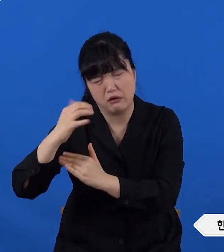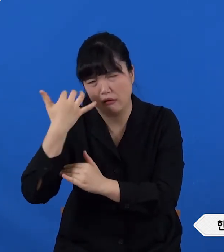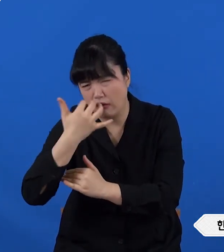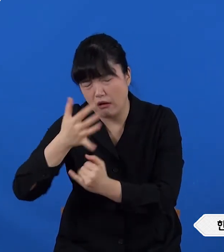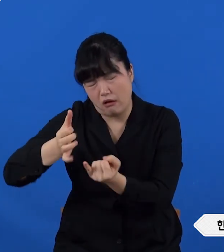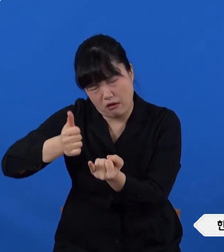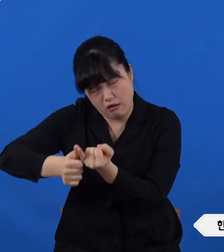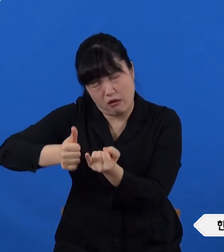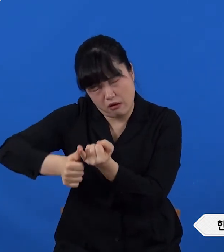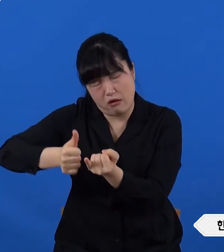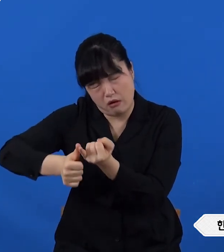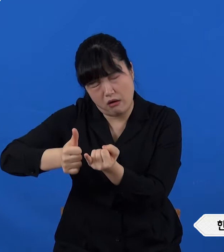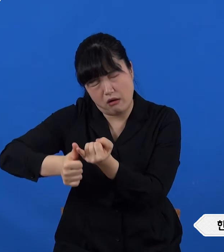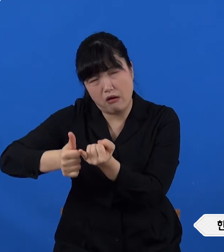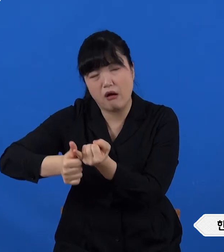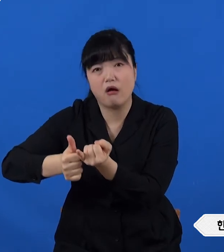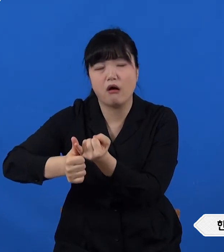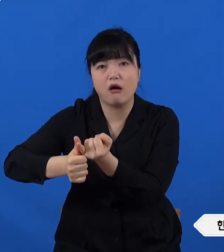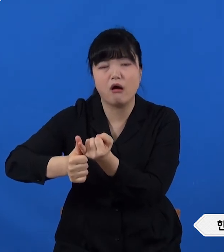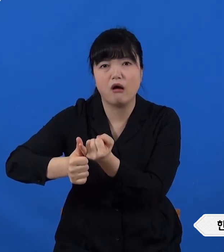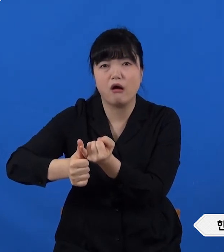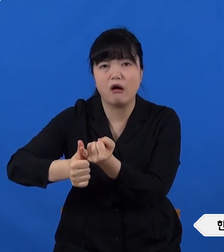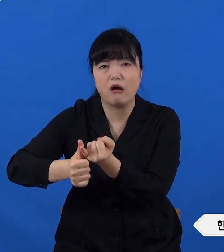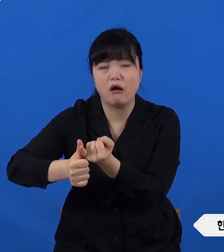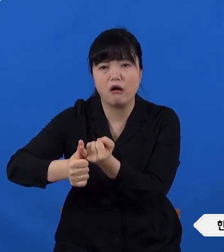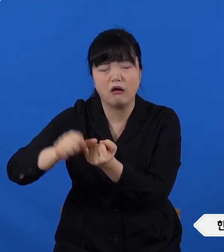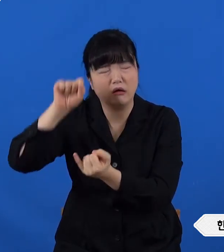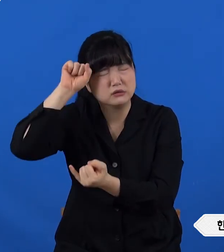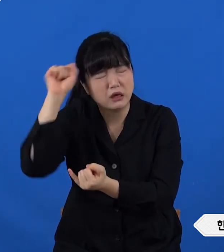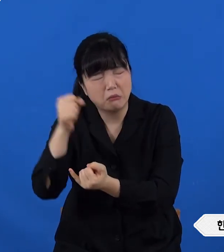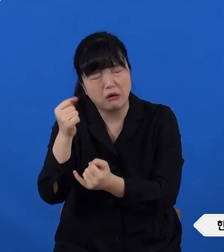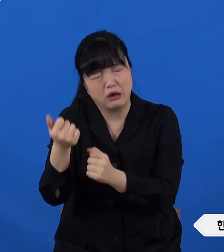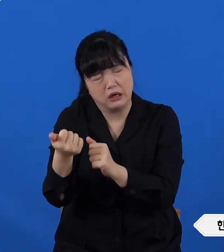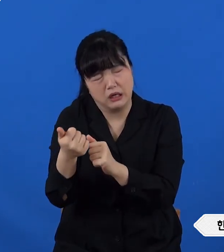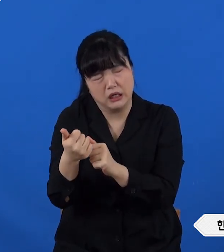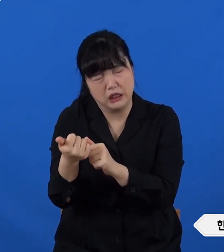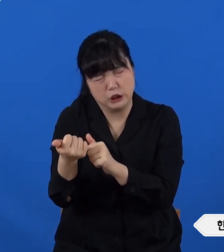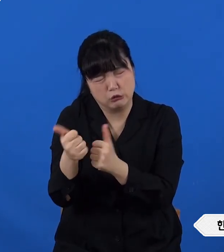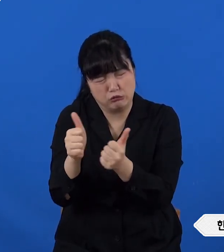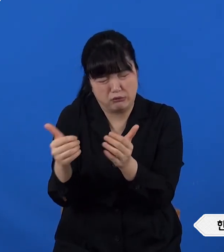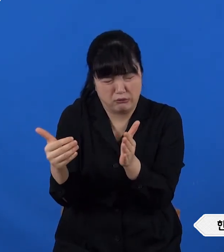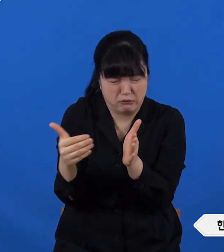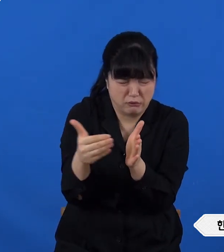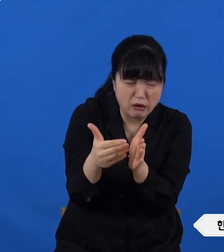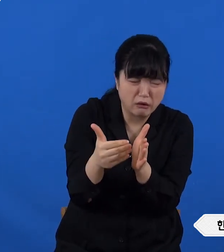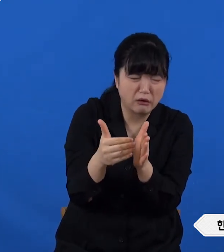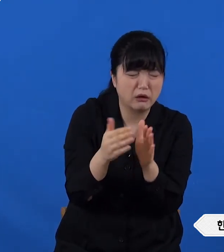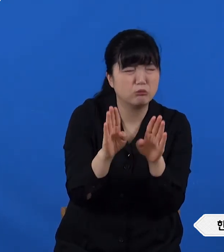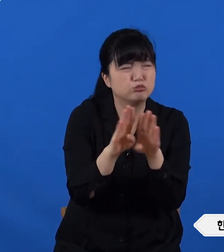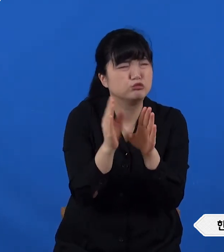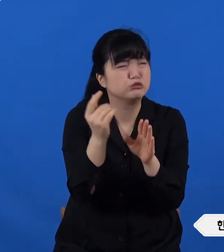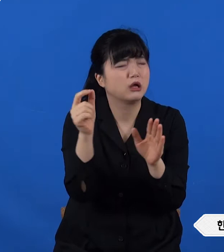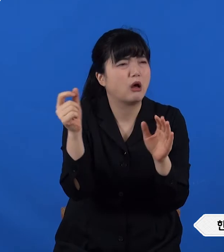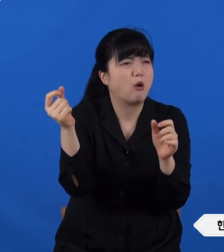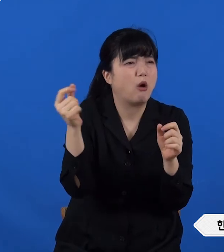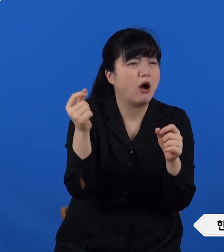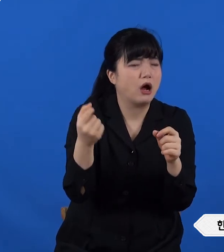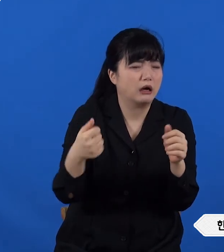있는데도, 그리고 새벽녘에 그냥 죽을 힘을 다해서 기어와서 문을 두드리고